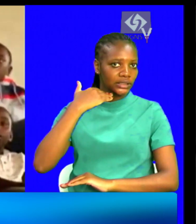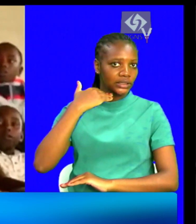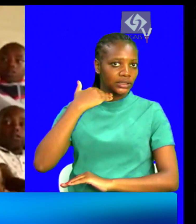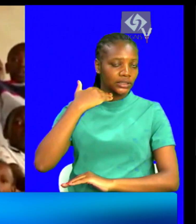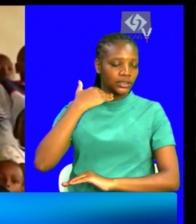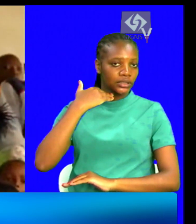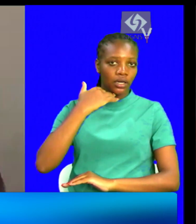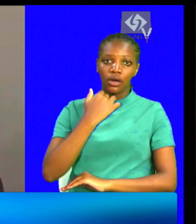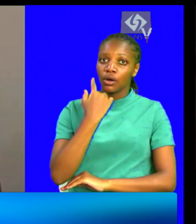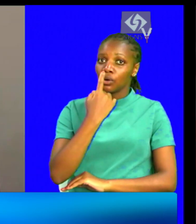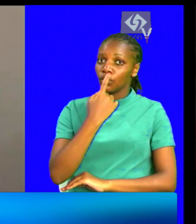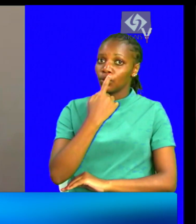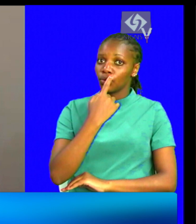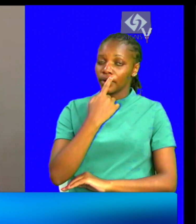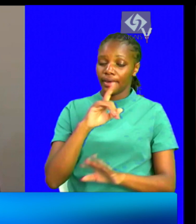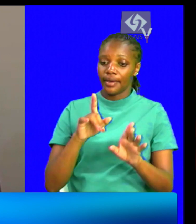ambao